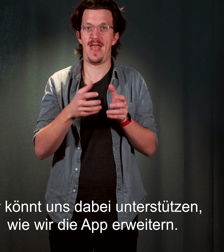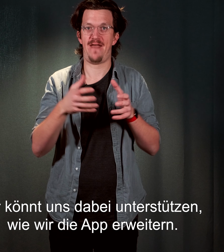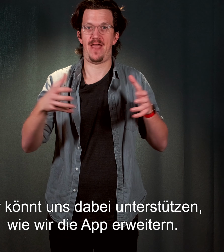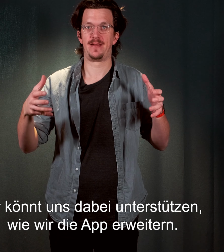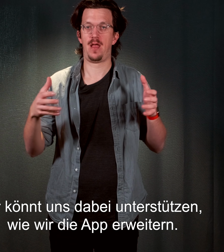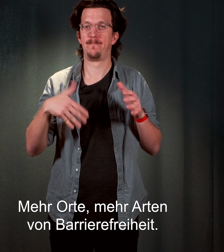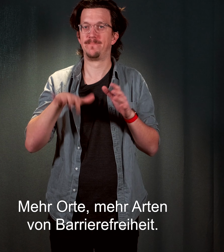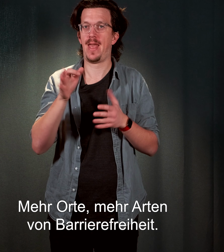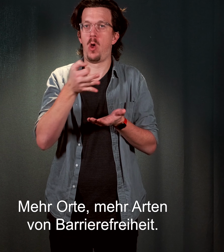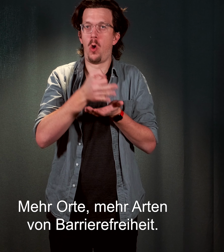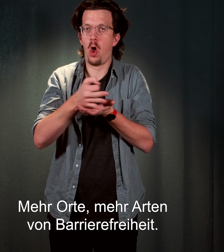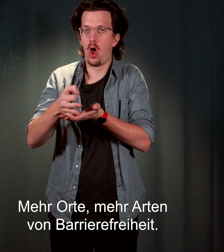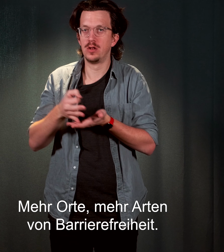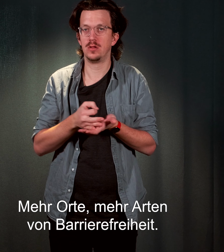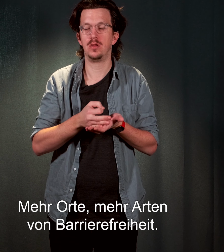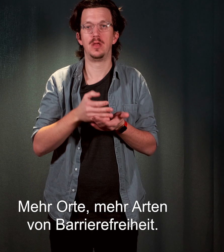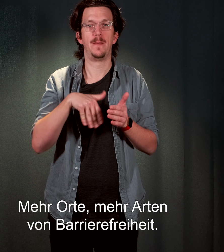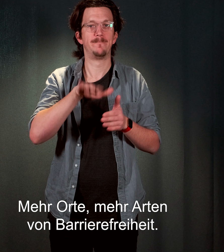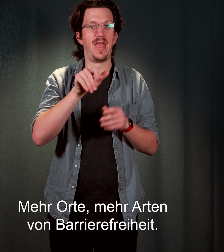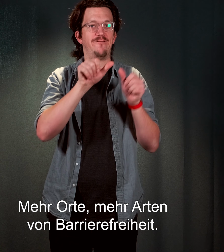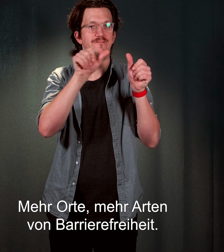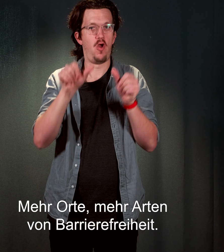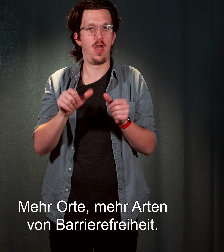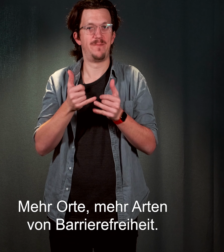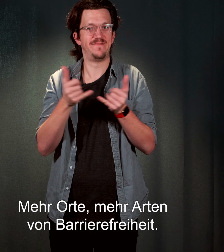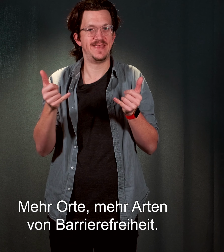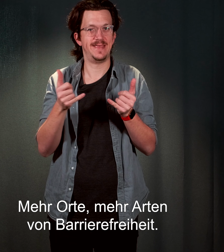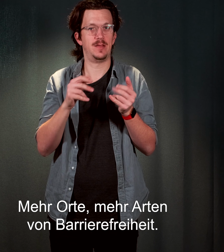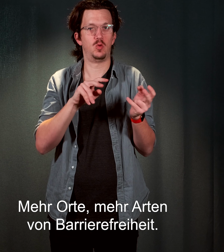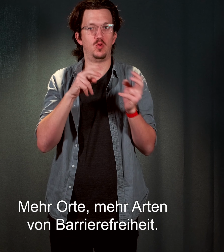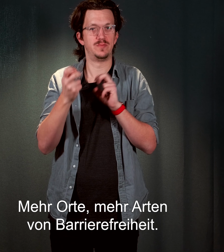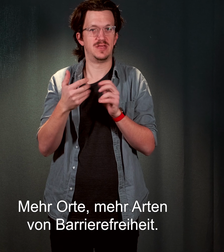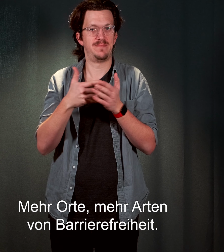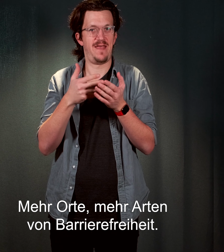erweitern. Mehr Orte, mehr Arten von Barrierefreiheit.